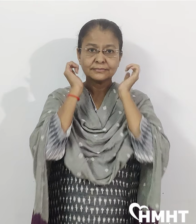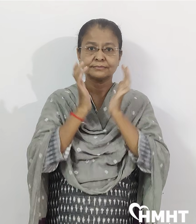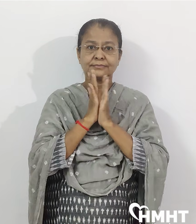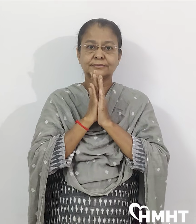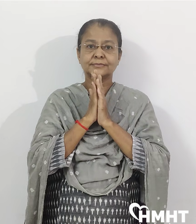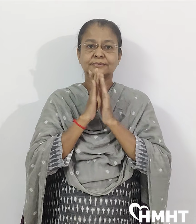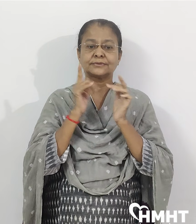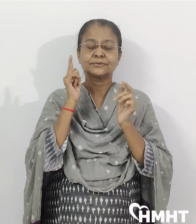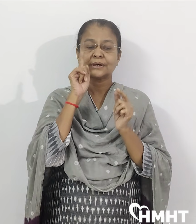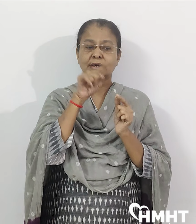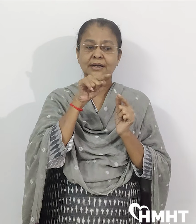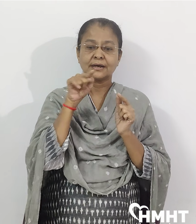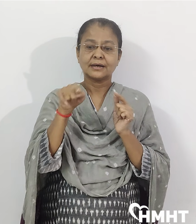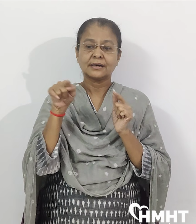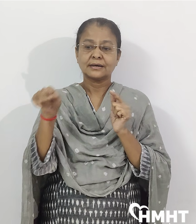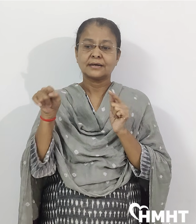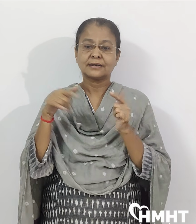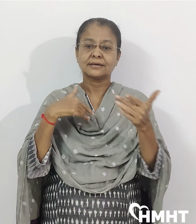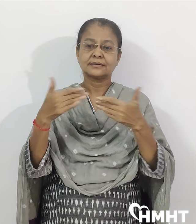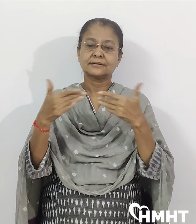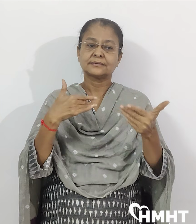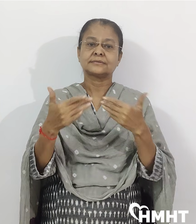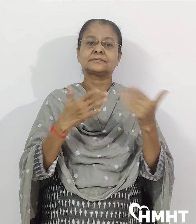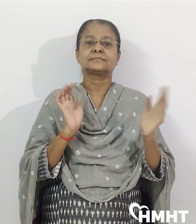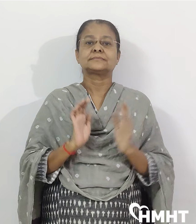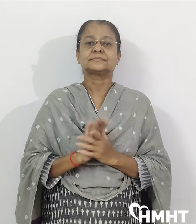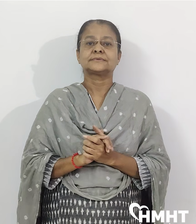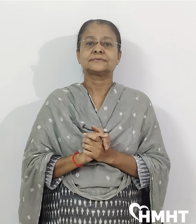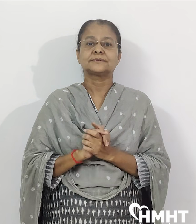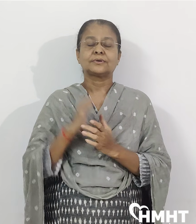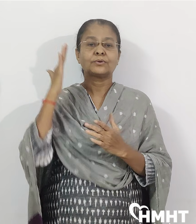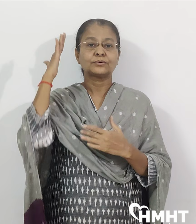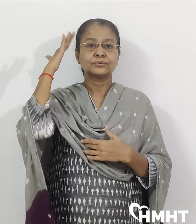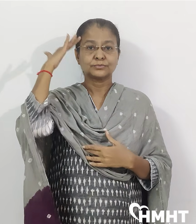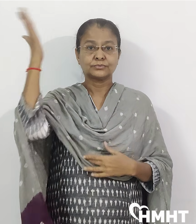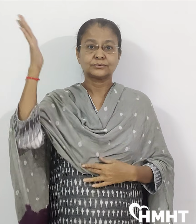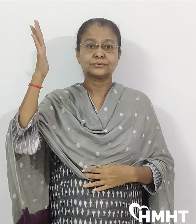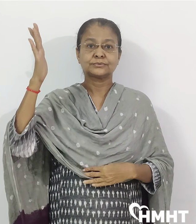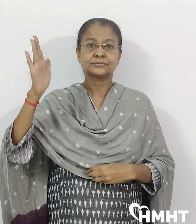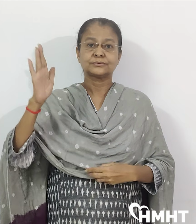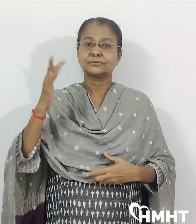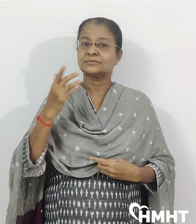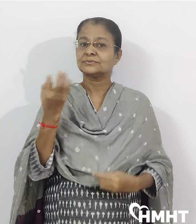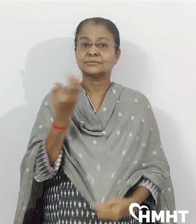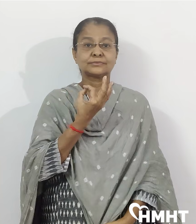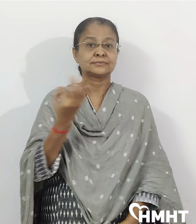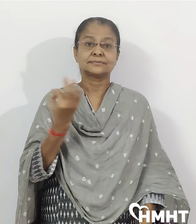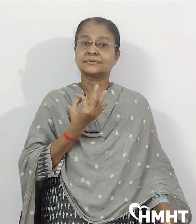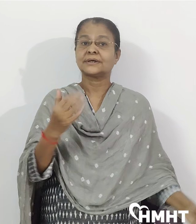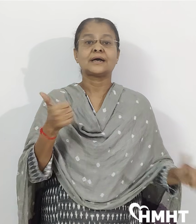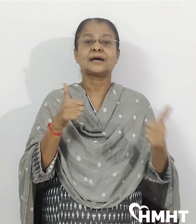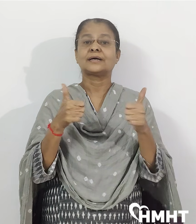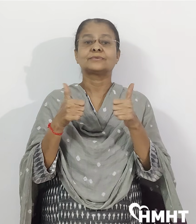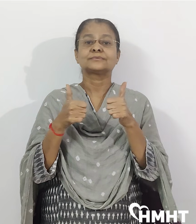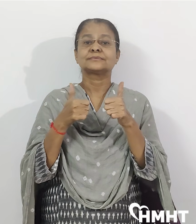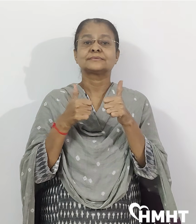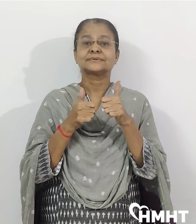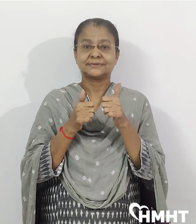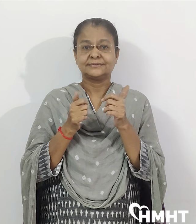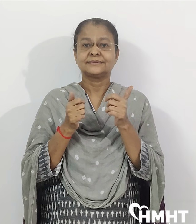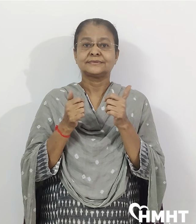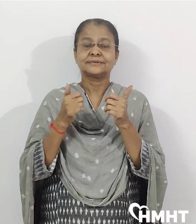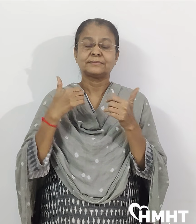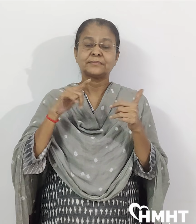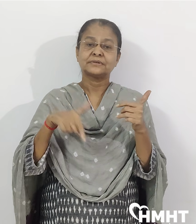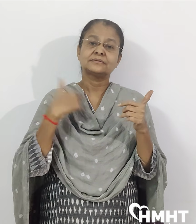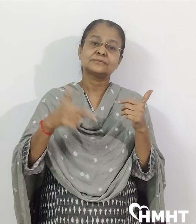બેસીને માફી માગી લેવાની, કોને કોને દુઃખ અપાયું, અને ધીમે ધીમે સમજાવીને કામ લેવાની ટેવ પાડતા જઈએ. ગુસ્સો કરવાથી બધું સુધરે છે કે